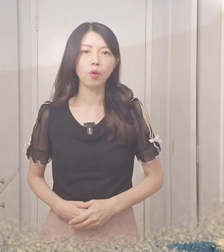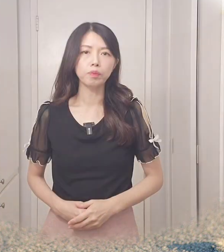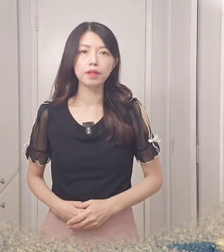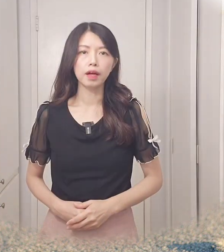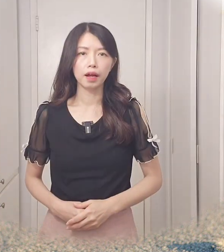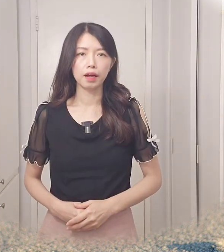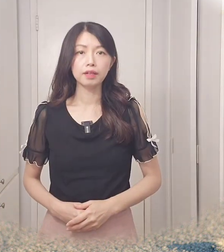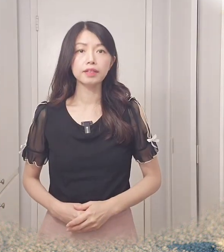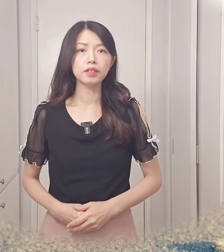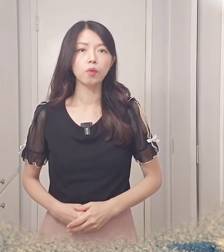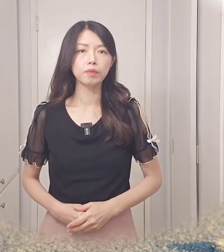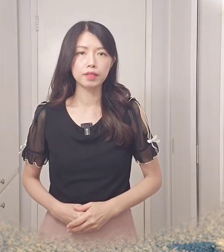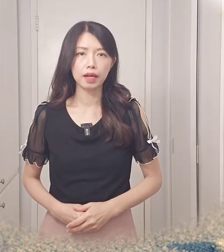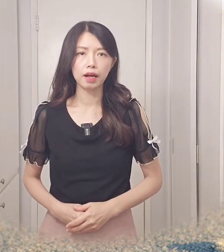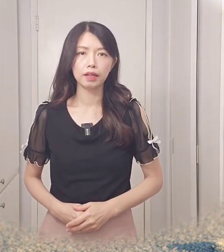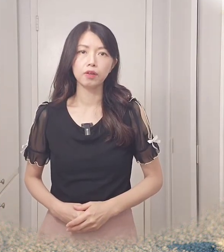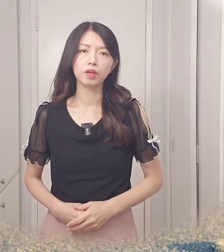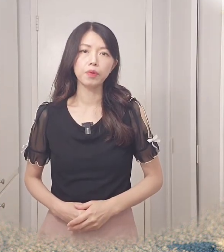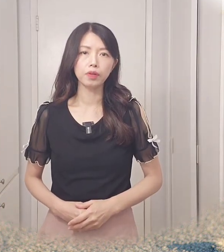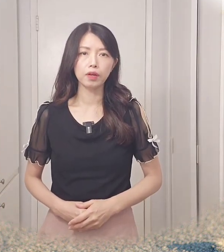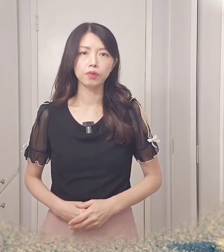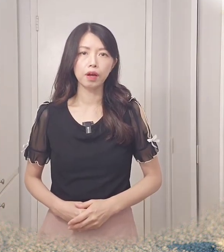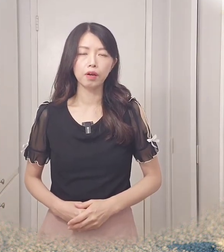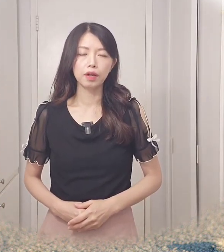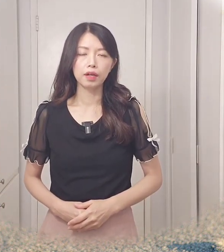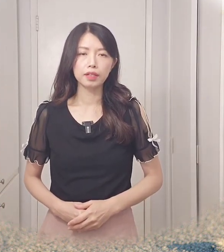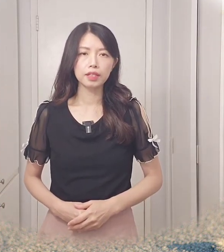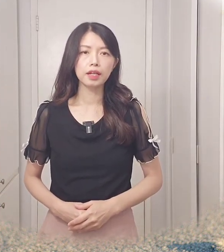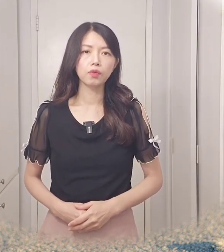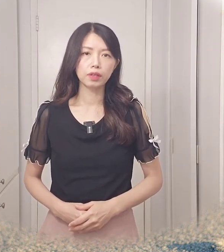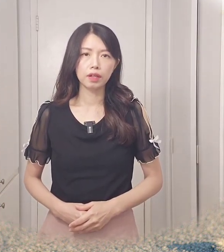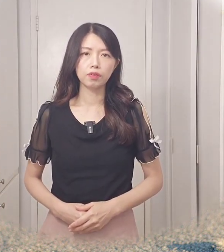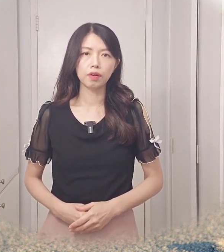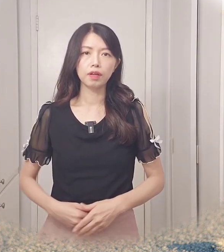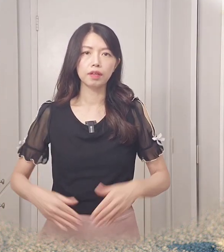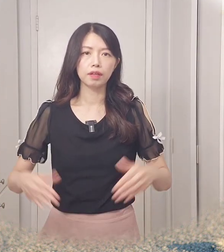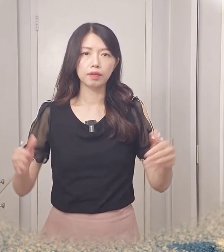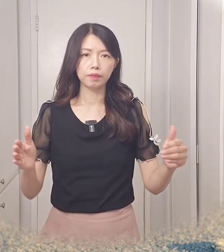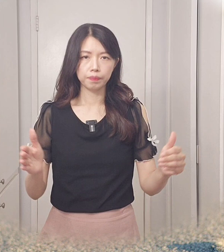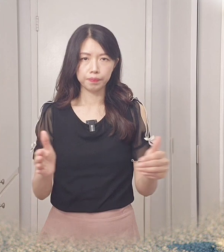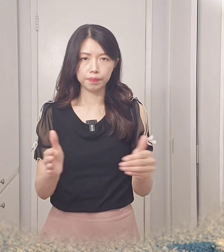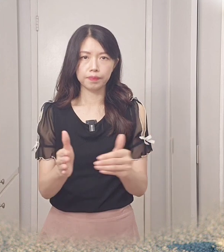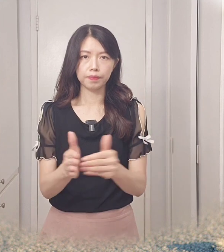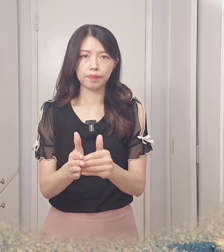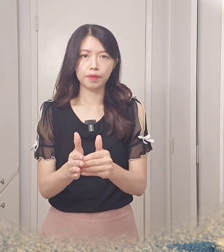다함이 없는 사랑, 끝이 없는 사랑 이렇게 표현을 했고요. 끝이라고 한 뜻의 수어는